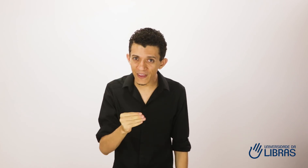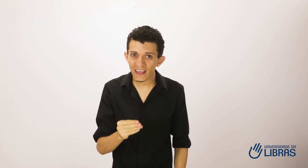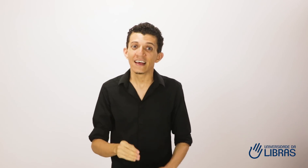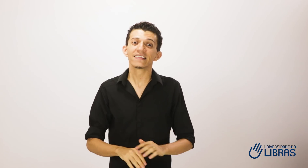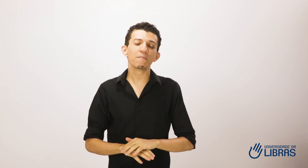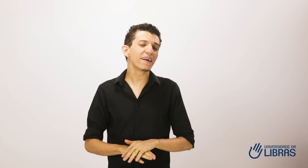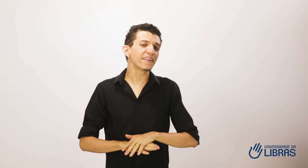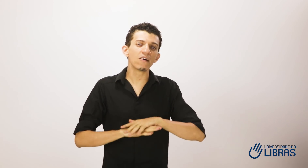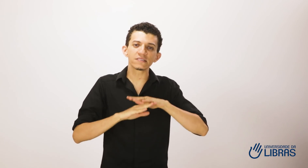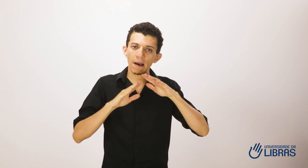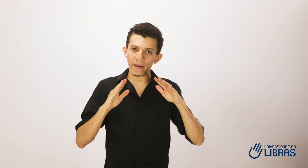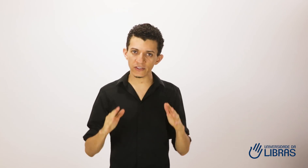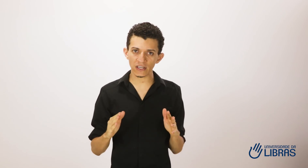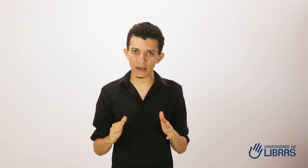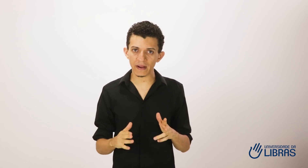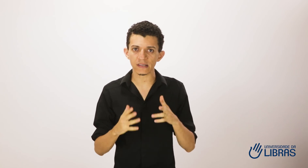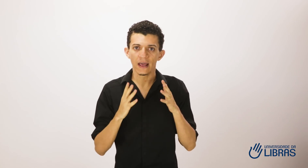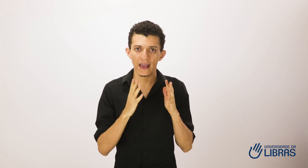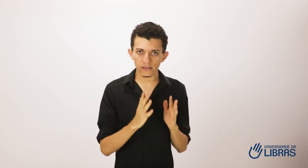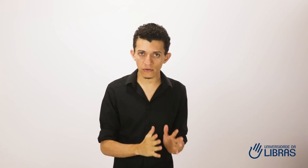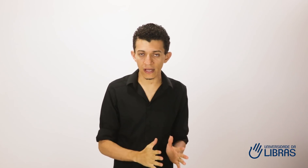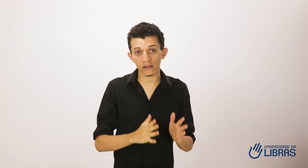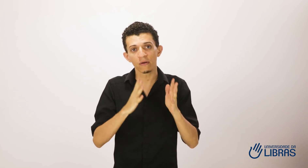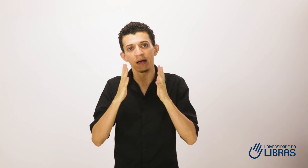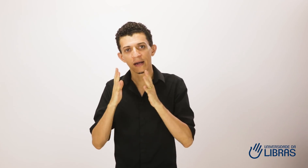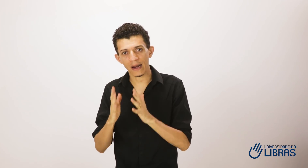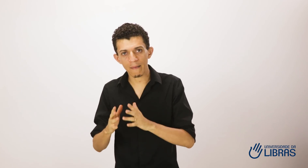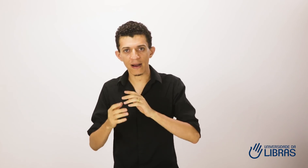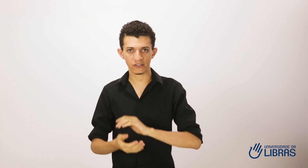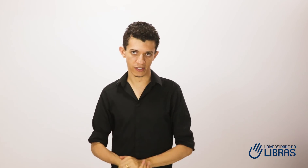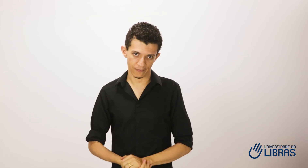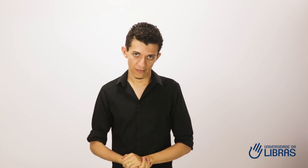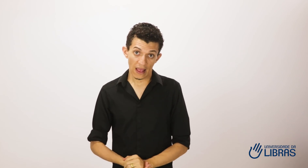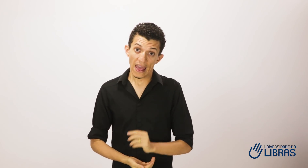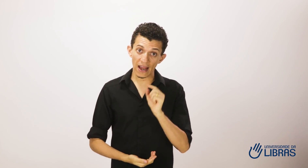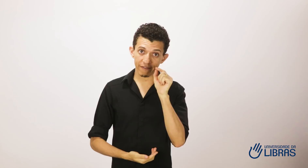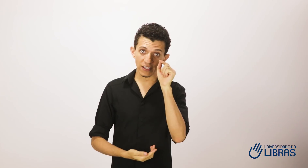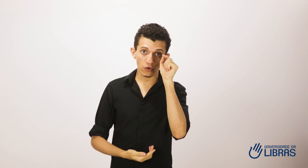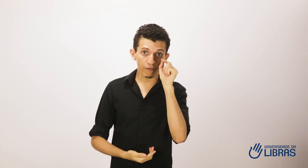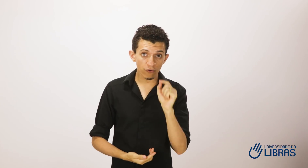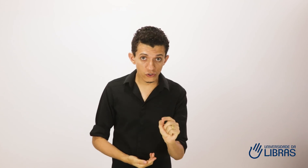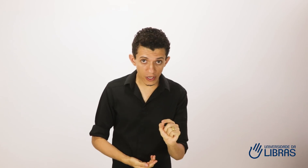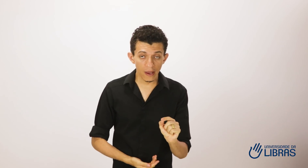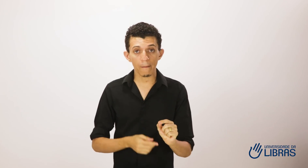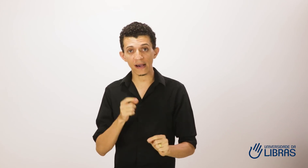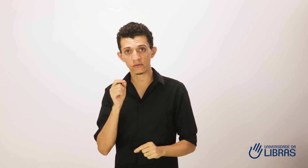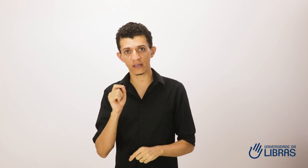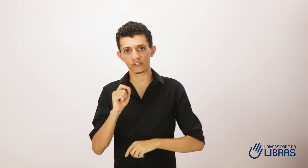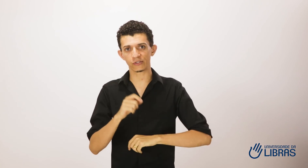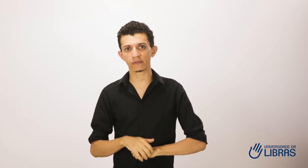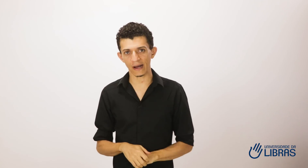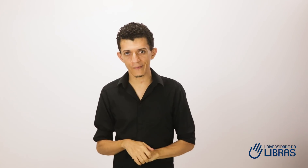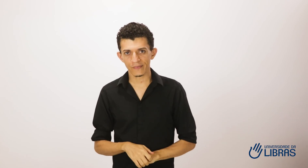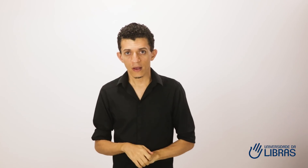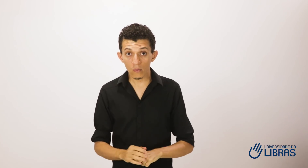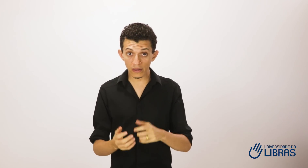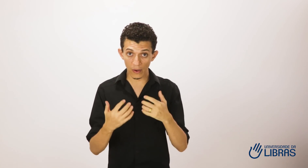fim, também não se aprende Libras estudando gramática. Ela vai te confundir mais do que te ajudar. Quando eu